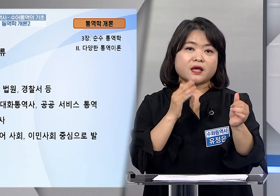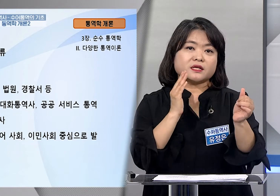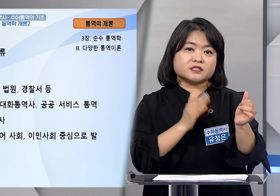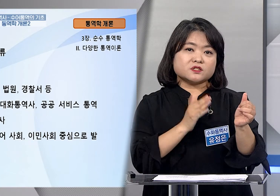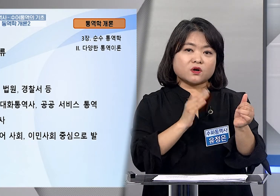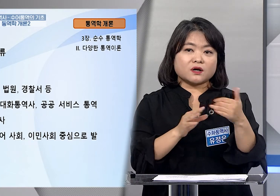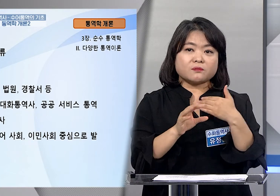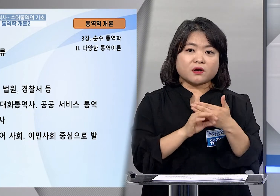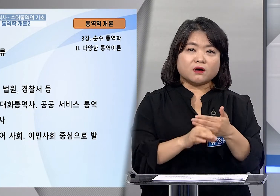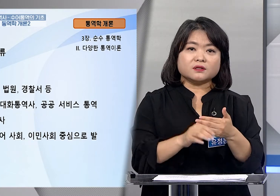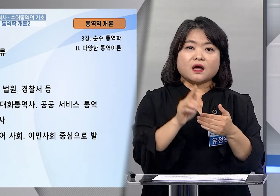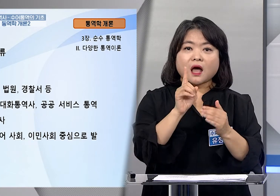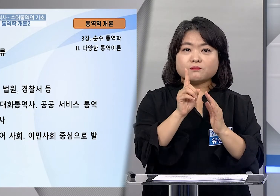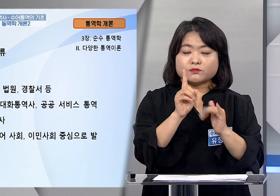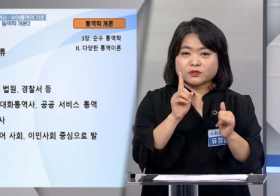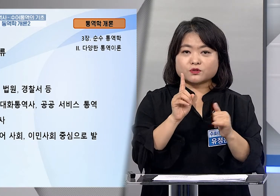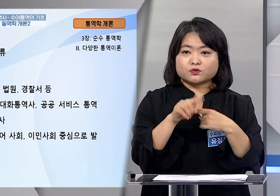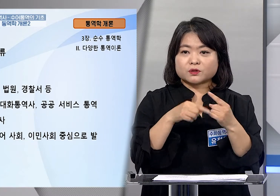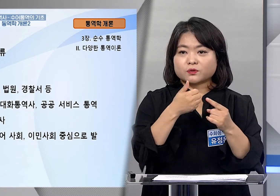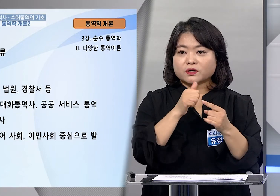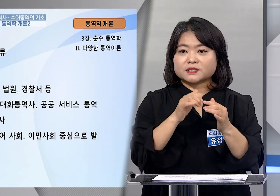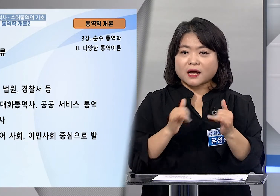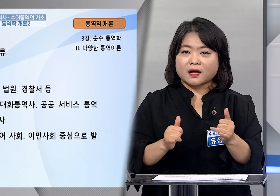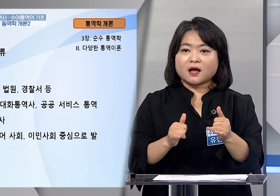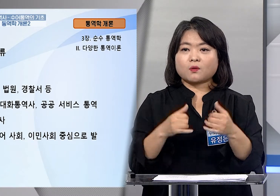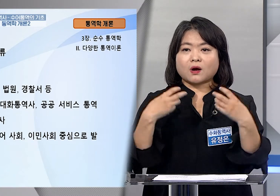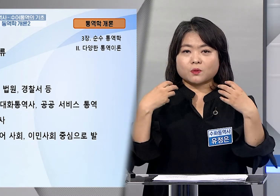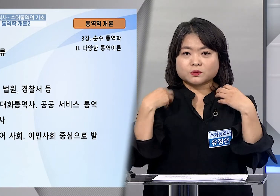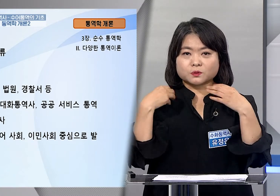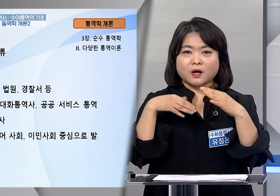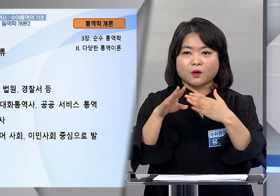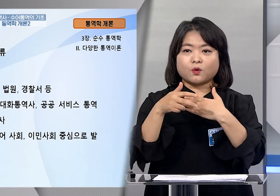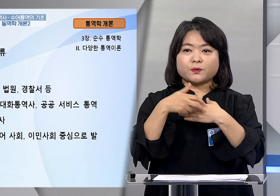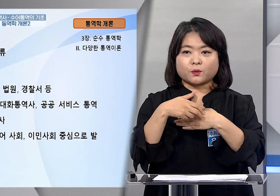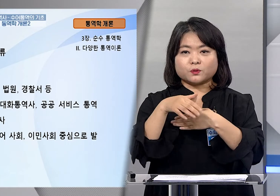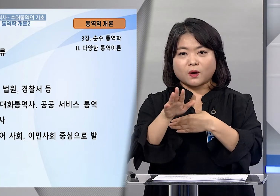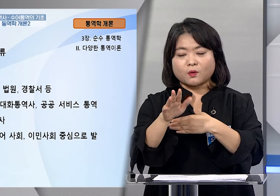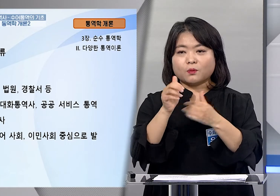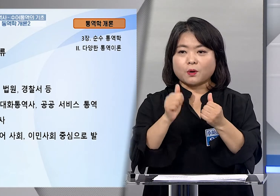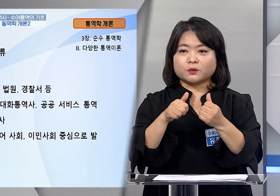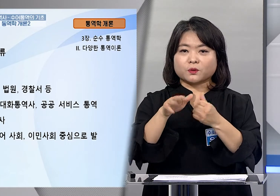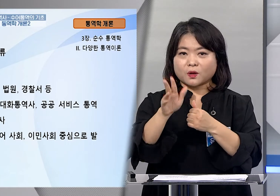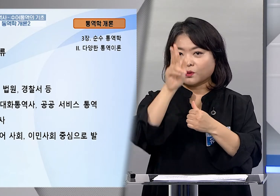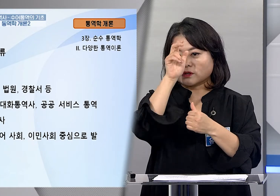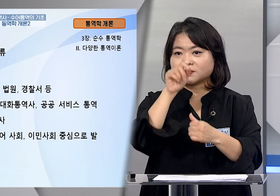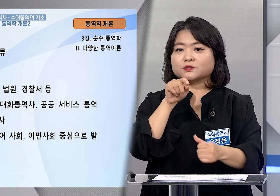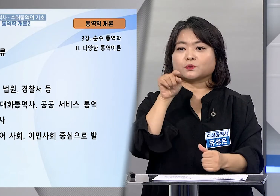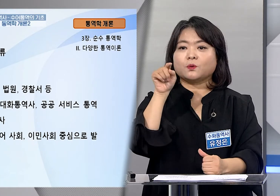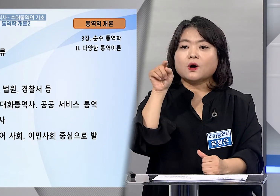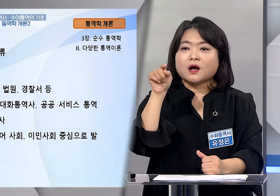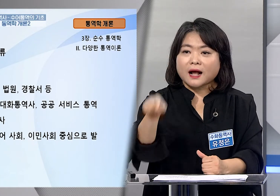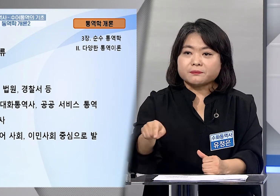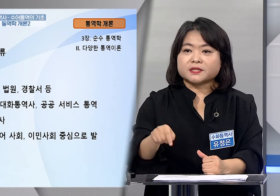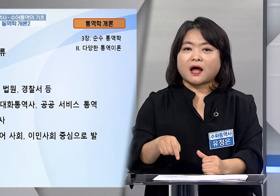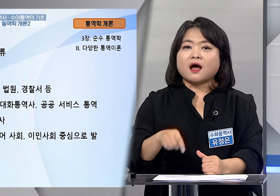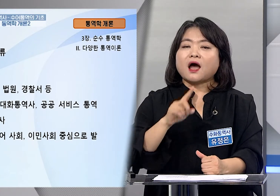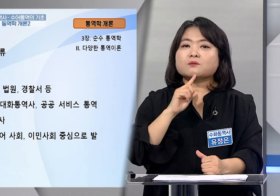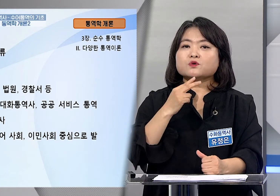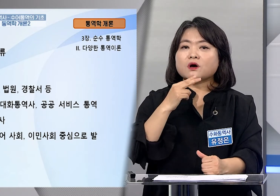신청을 하면 한 분의 수화 통역사가 관공서도 가고 병원도 가고 법원도 가고 경찰서도 갑니다. 아, 물론